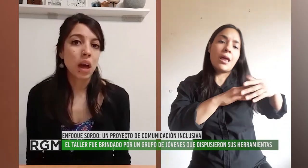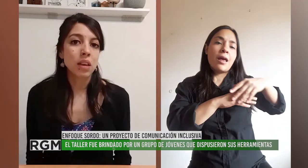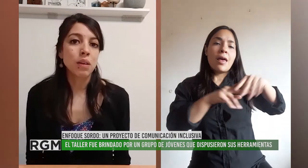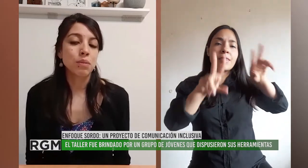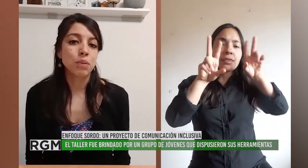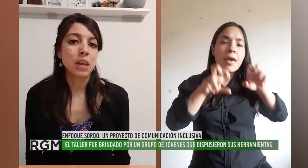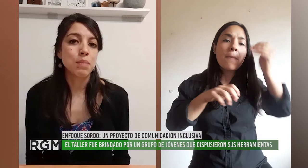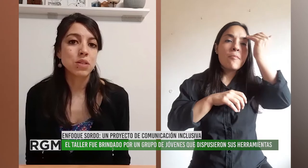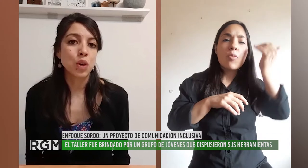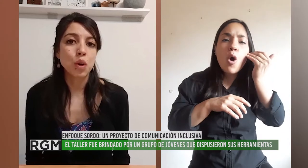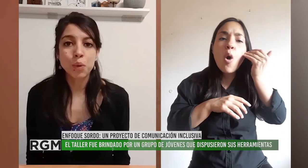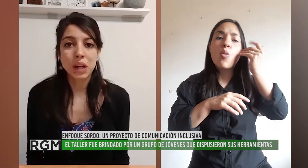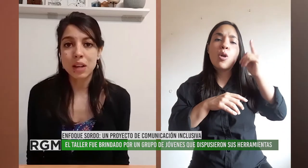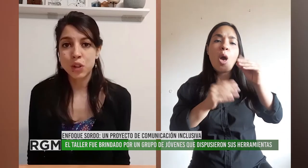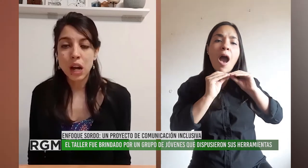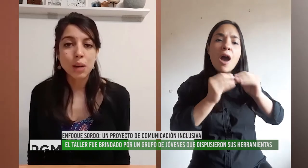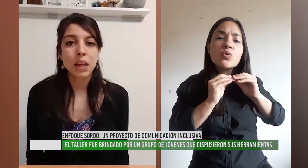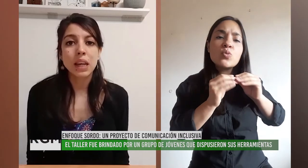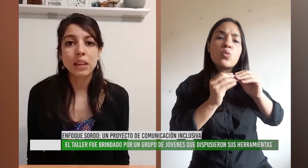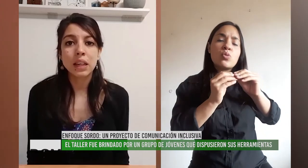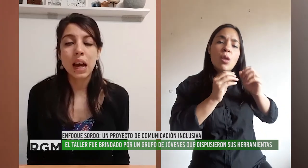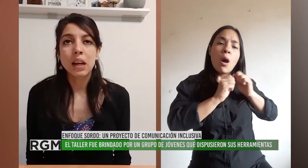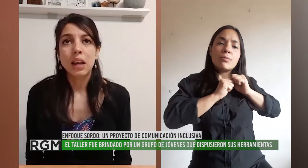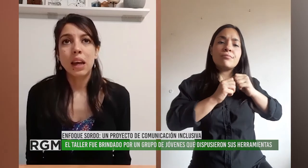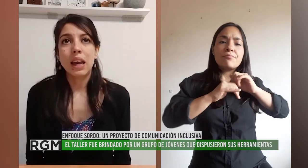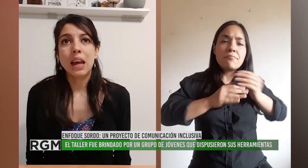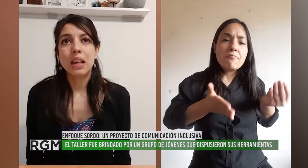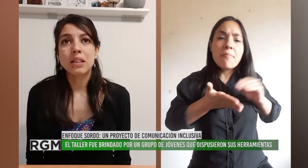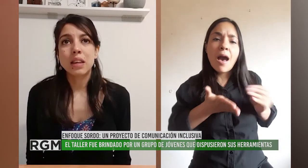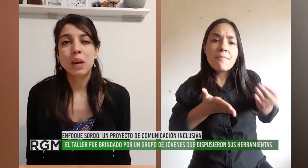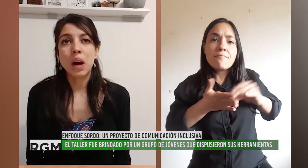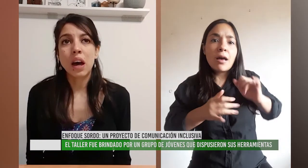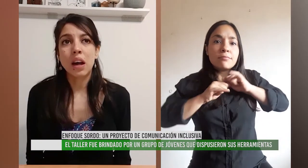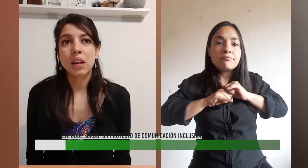tomando una dimensión comunicacional, mediática,